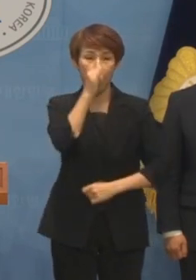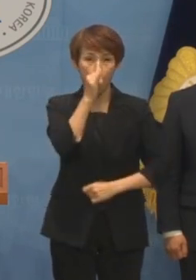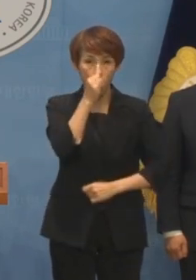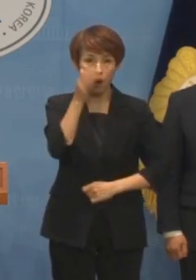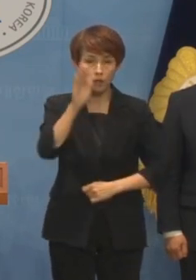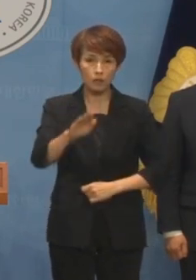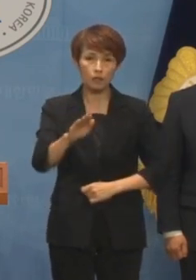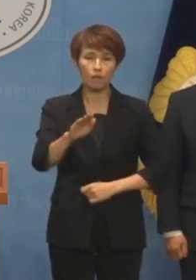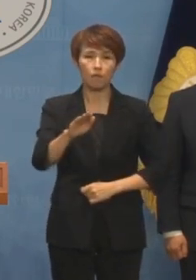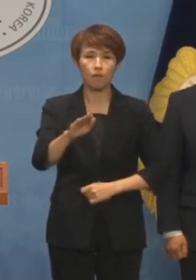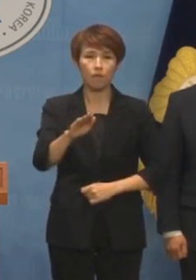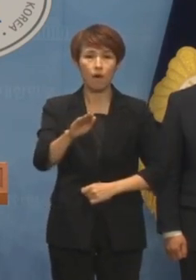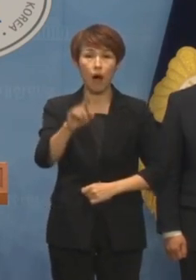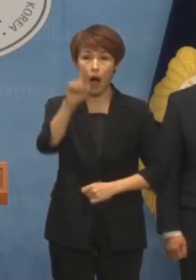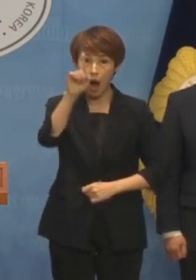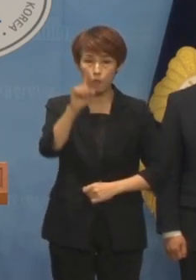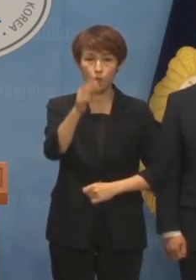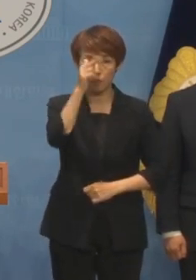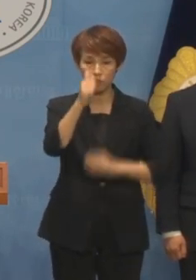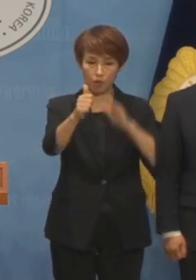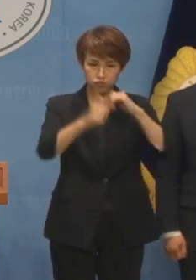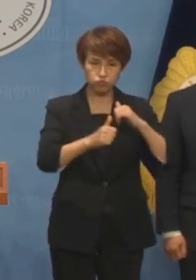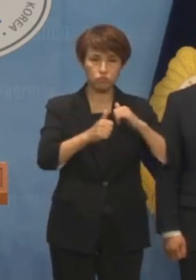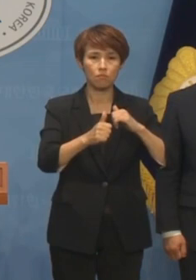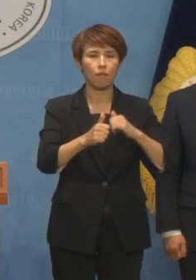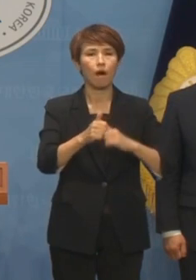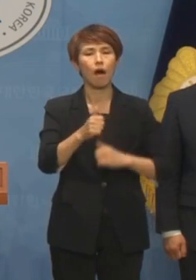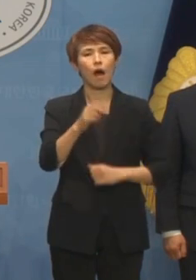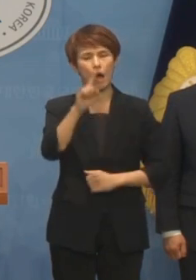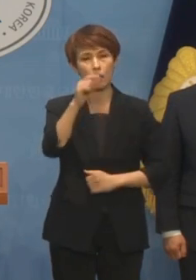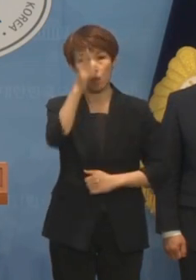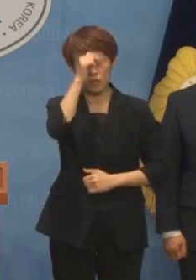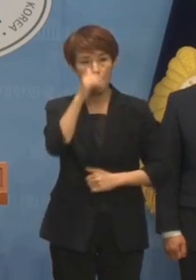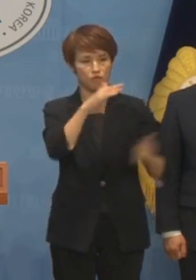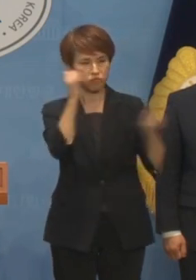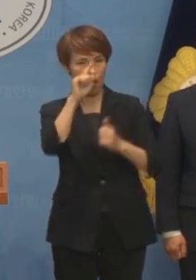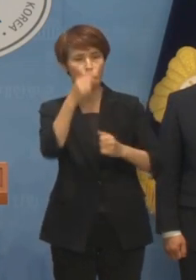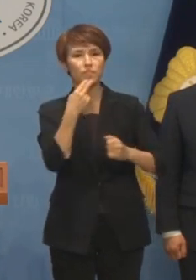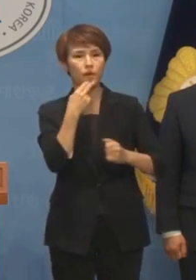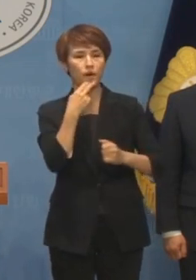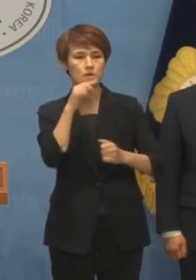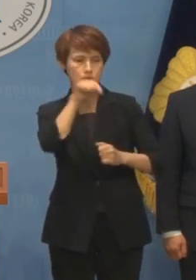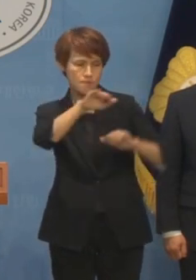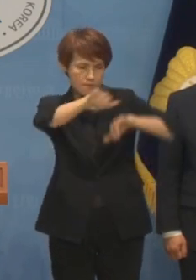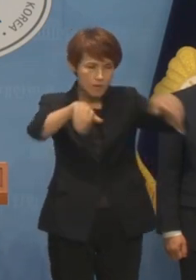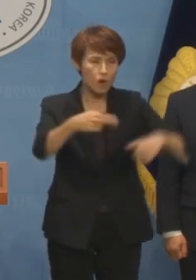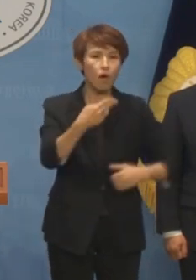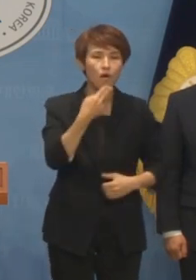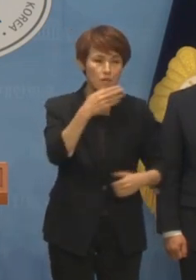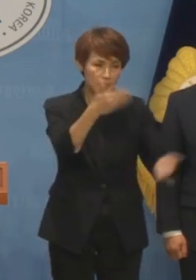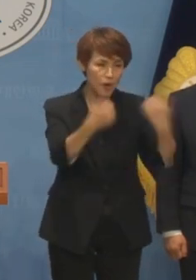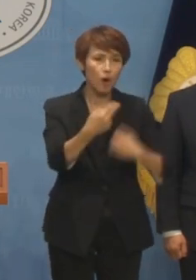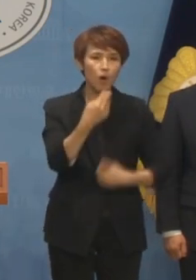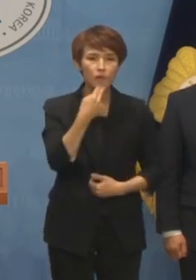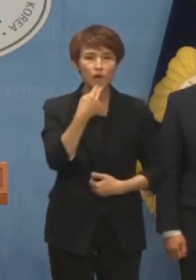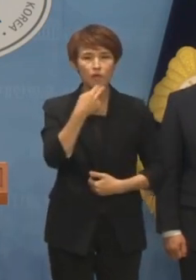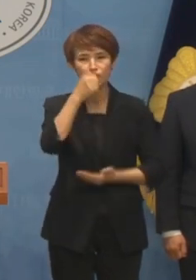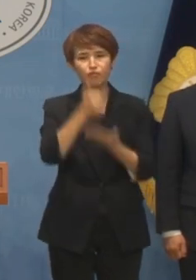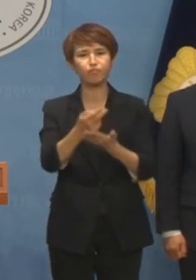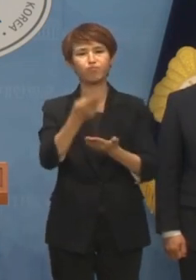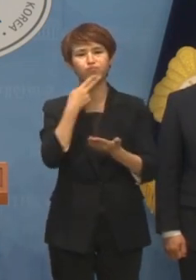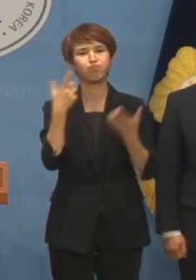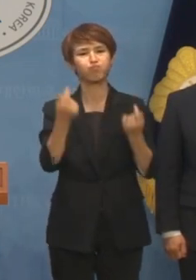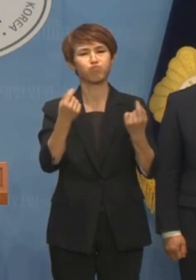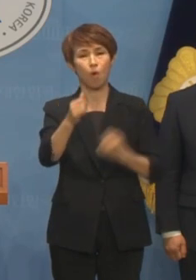불거졌음에도 단 한 차례의 소환조사나 압수수색도 없이 무혐의 불송치라는 봐주기 처분을